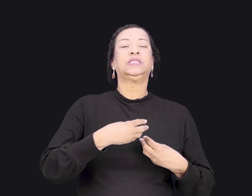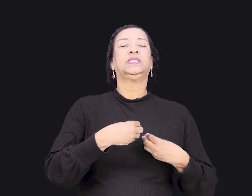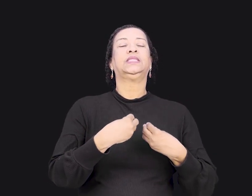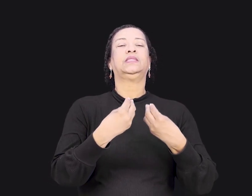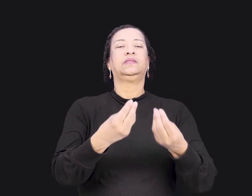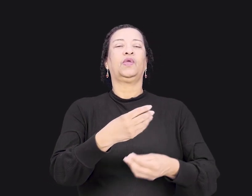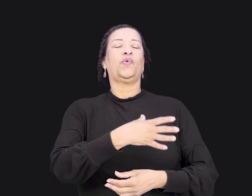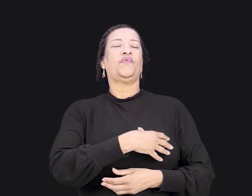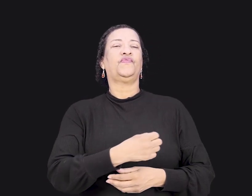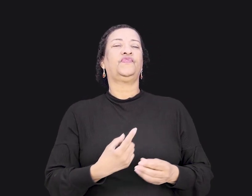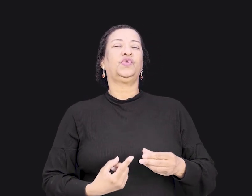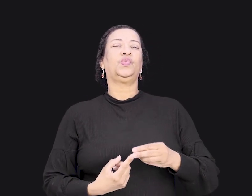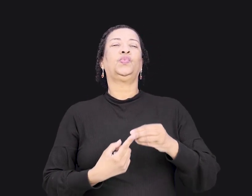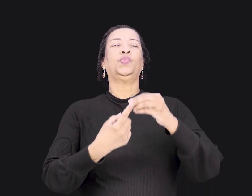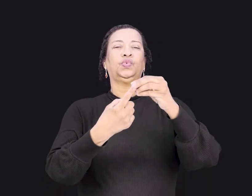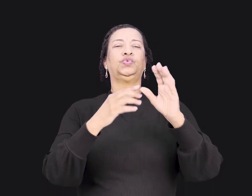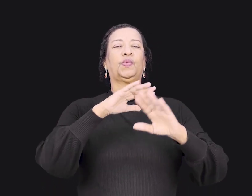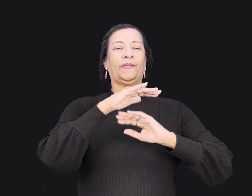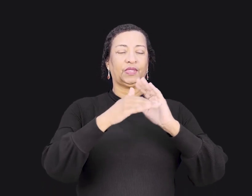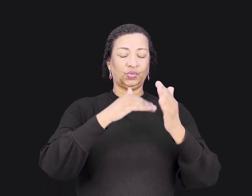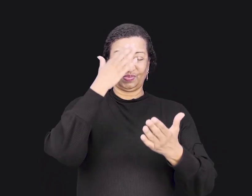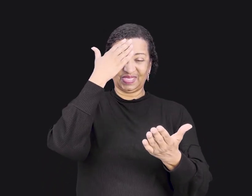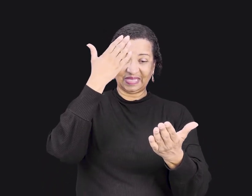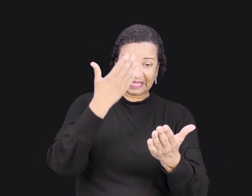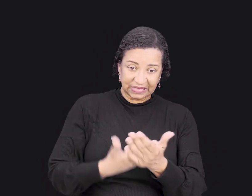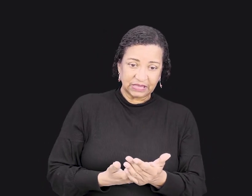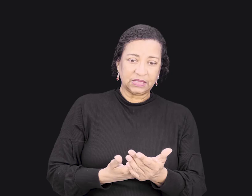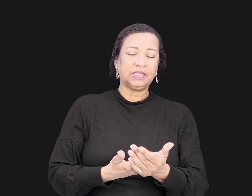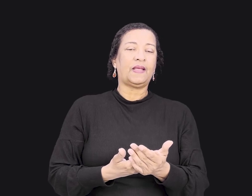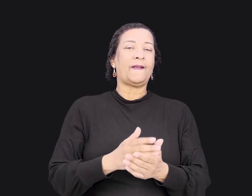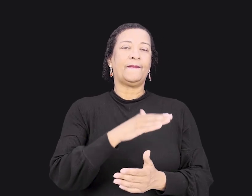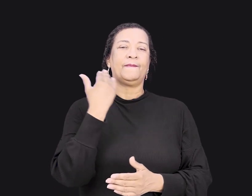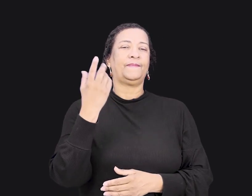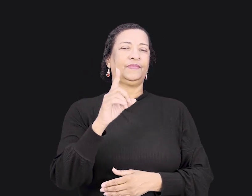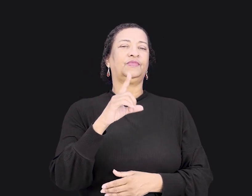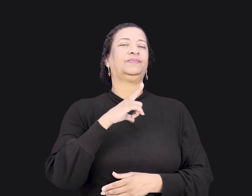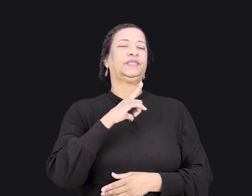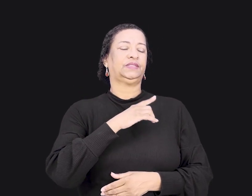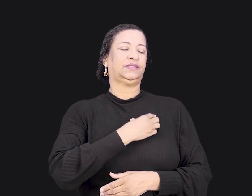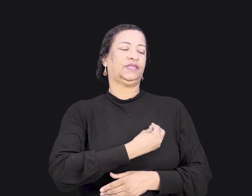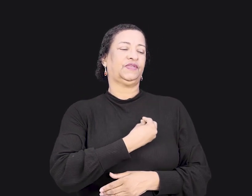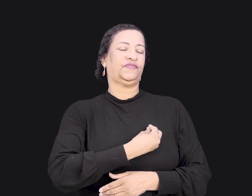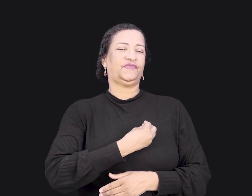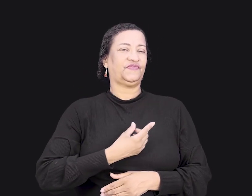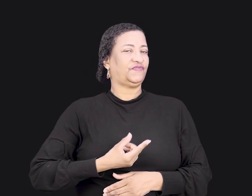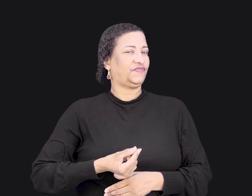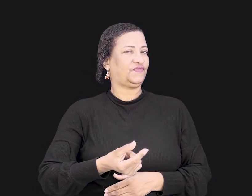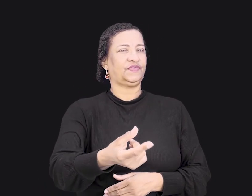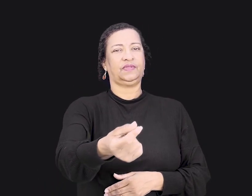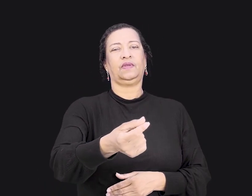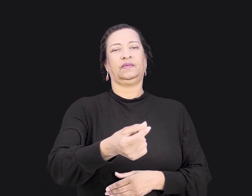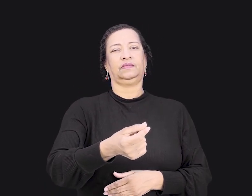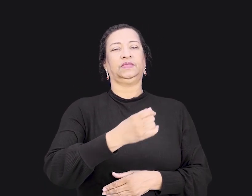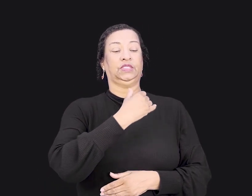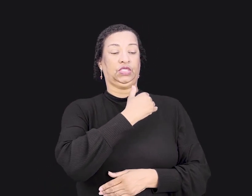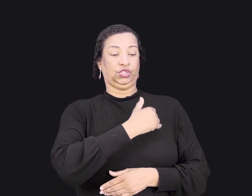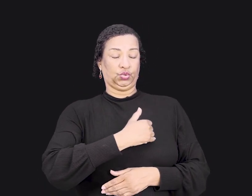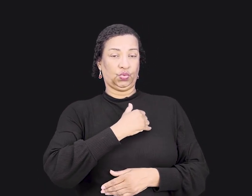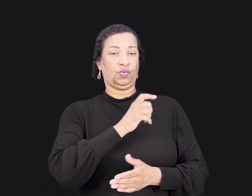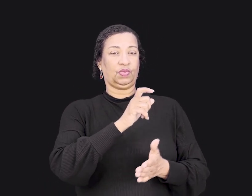não pereça, mas tenha a vida eterna. Isso está em João 3,16. Transmitimos a verdade destes